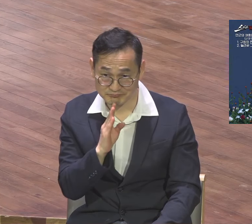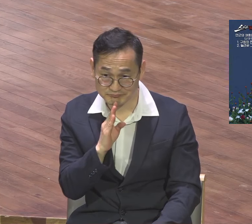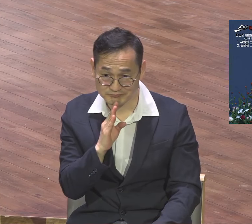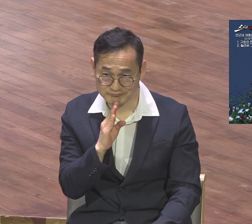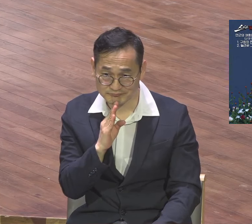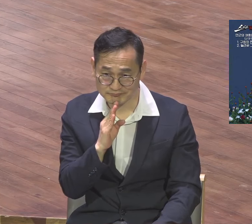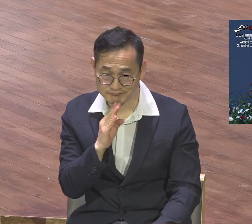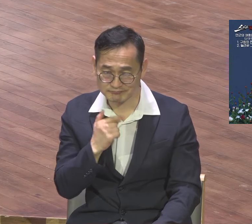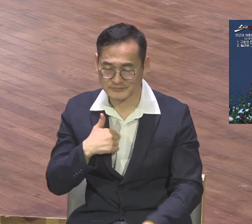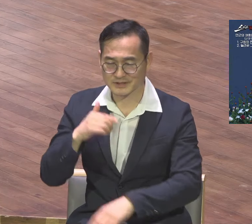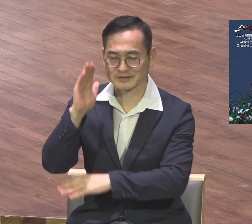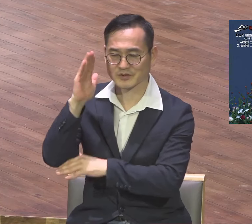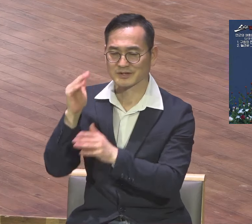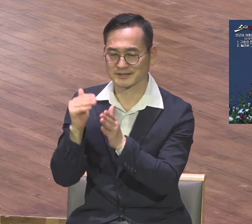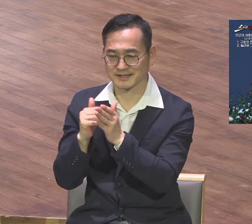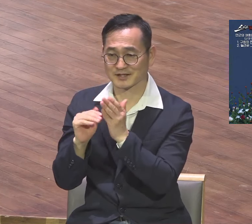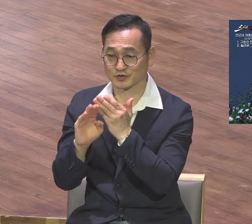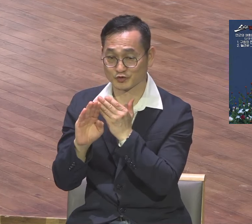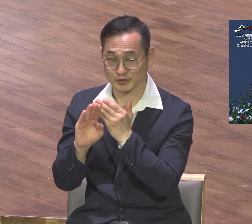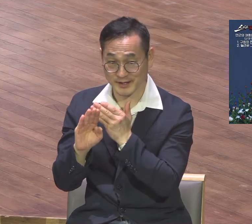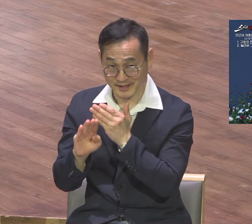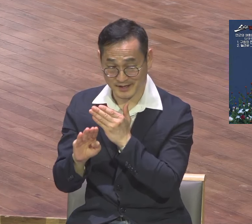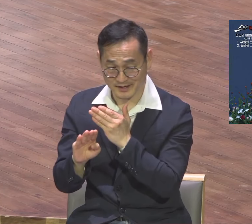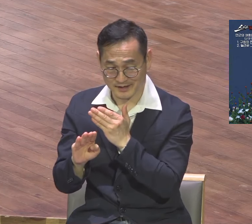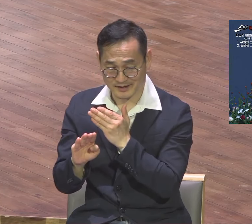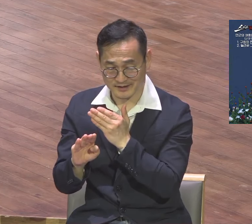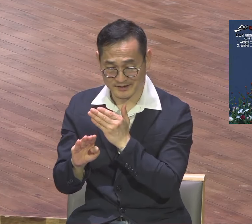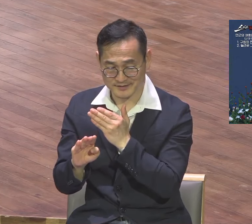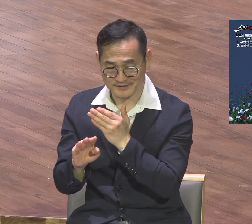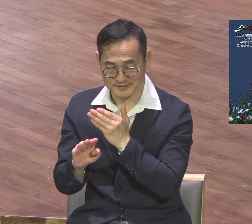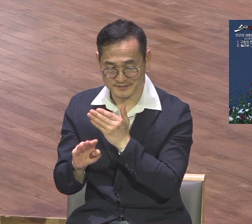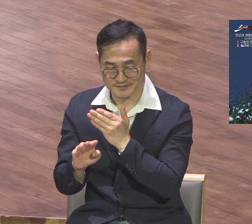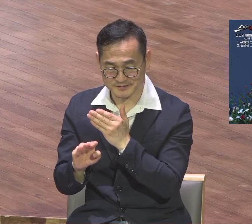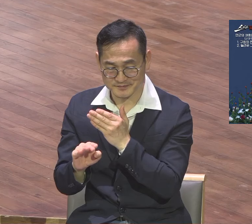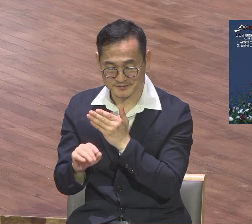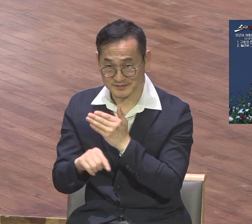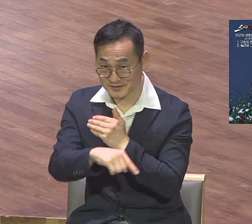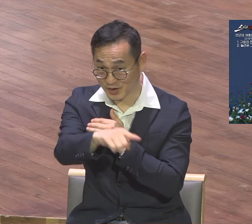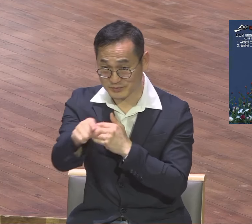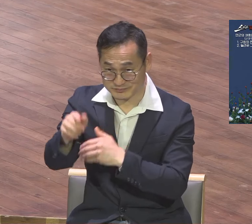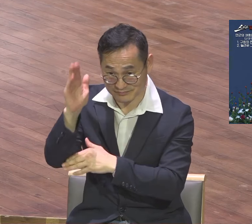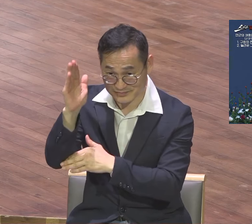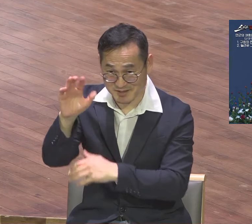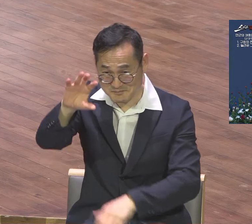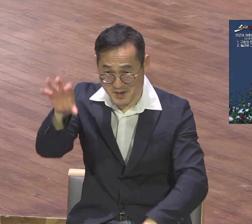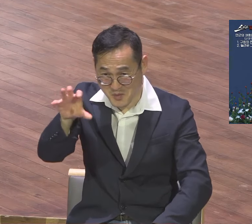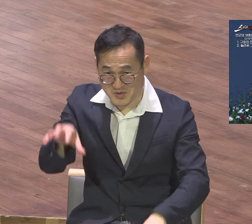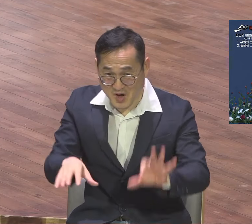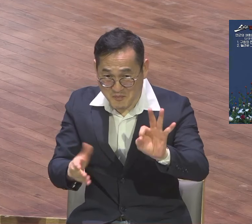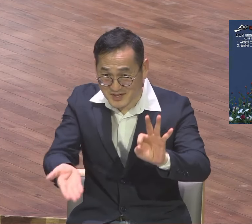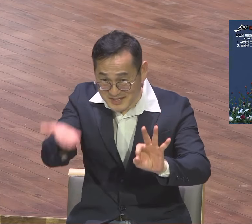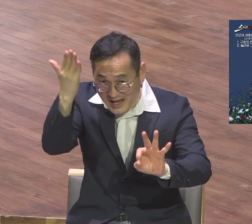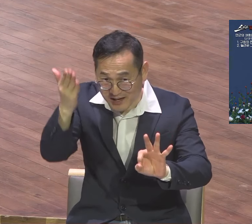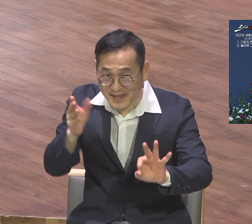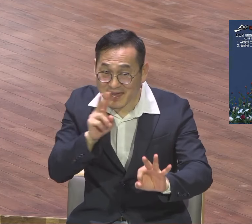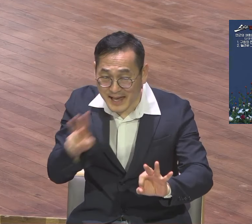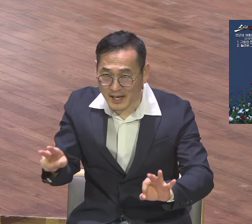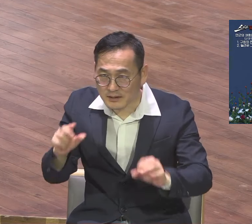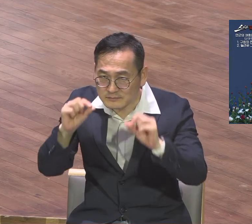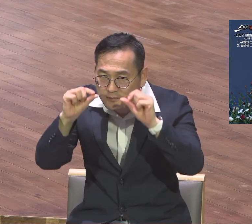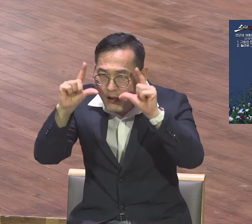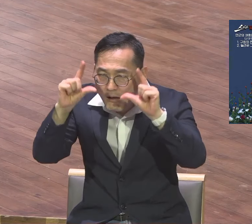제가 설교를 하고 나면요, 여러분 제가 볼 때는요 한 열 번 들어야 좀 소화가 될